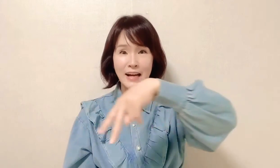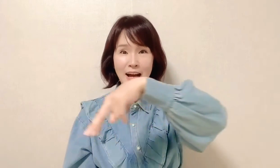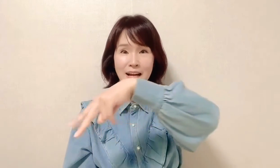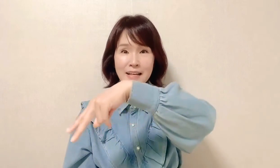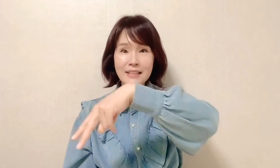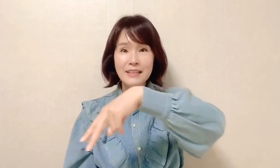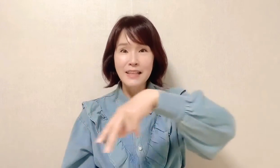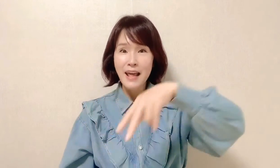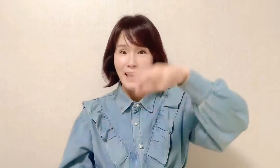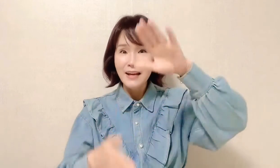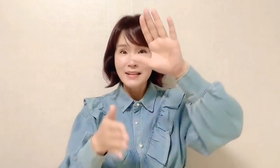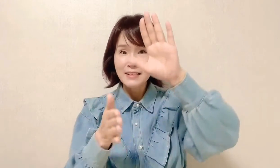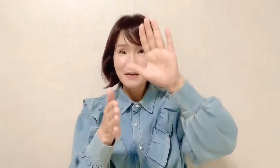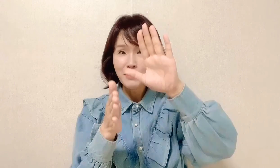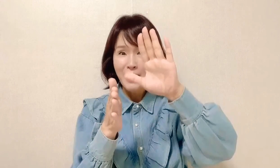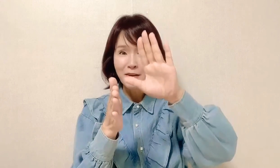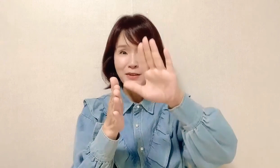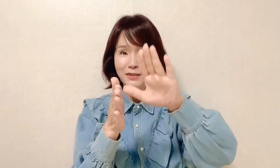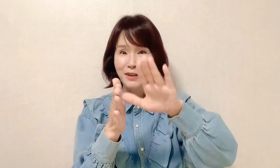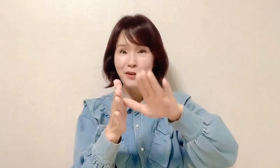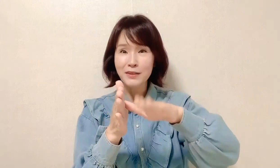지나갈 때. 지난번에 알려드렸어요. 때.